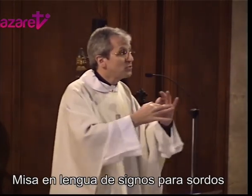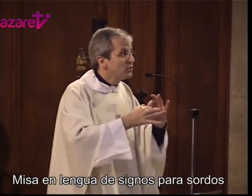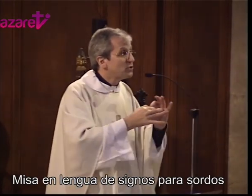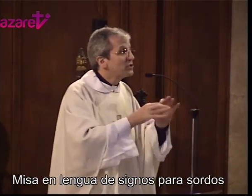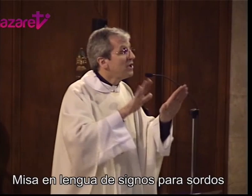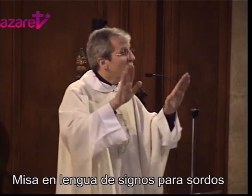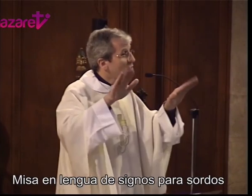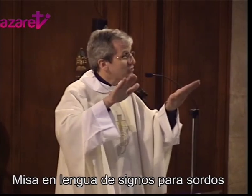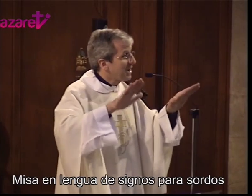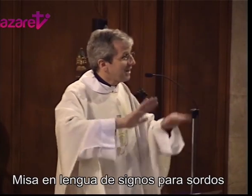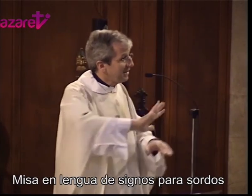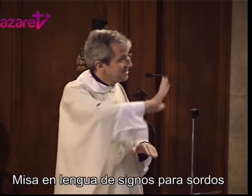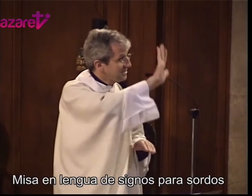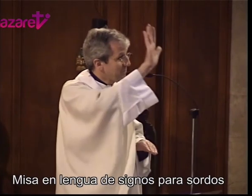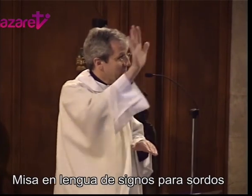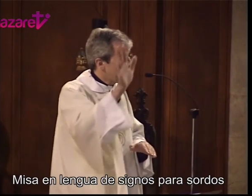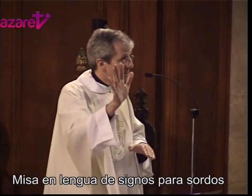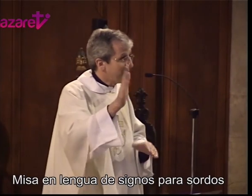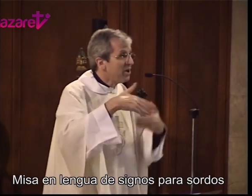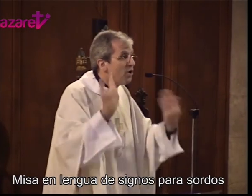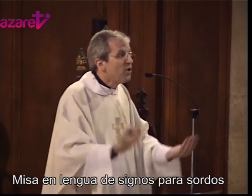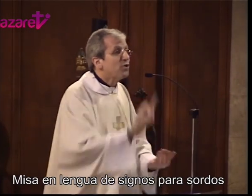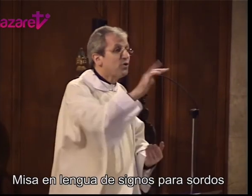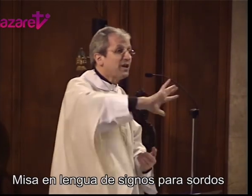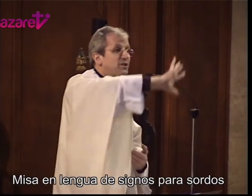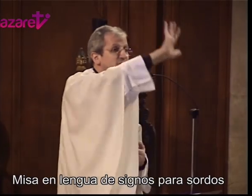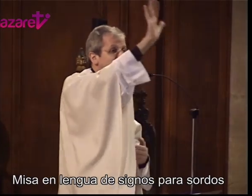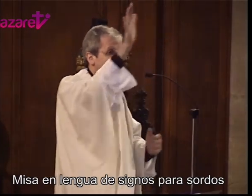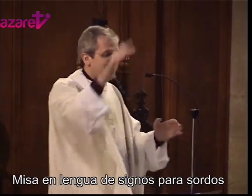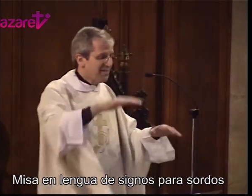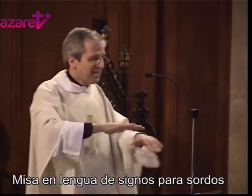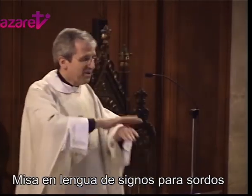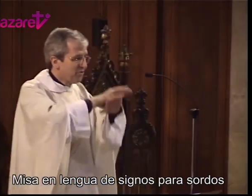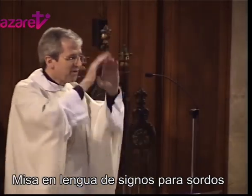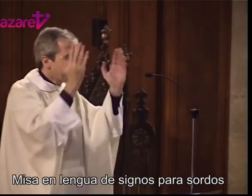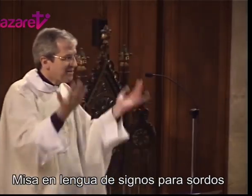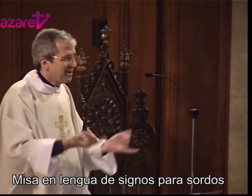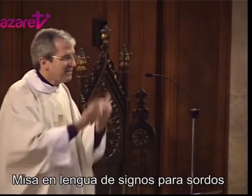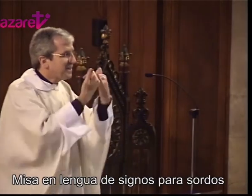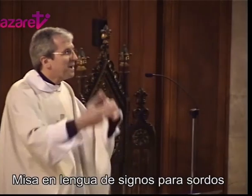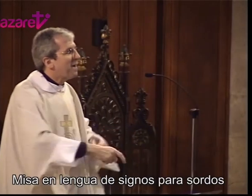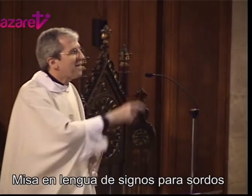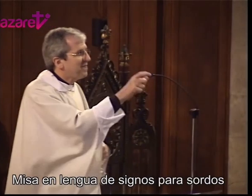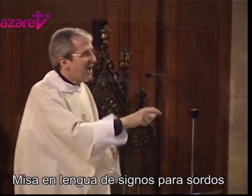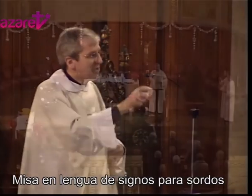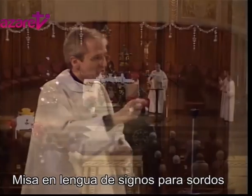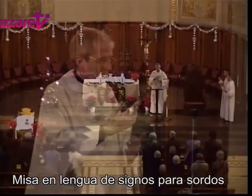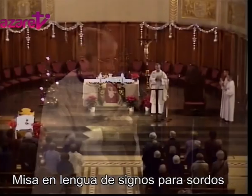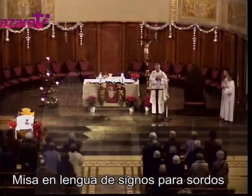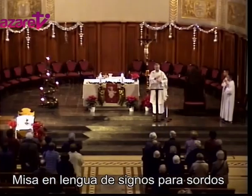juntos con los ángeles que proclamaban: Gloria a Dios en el cielo y en la tierra paz a los hombres que